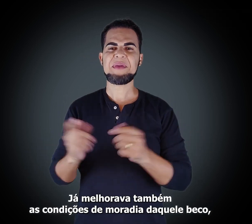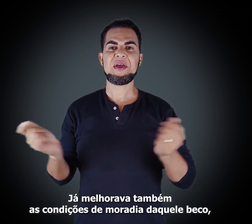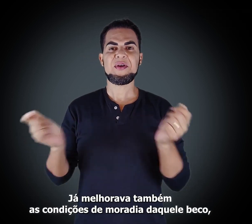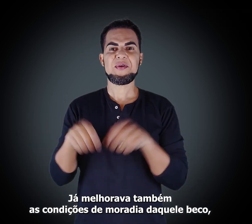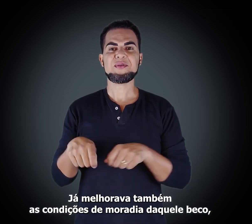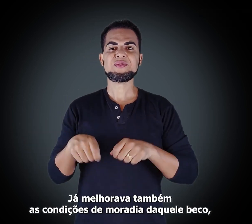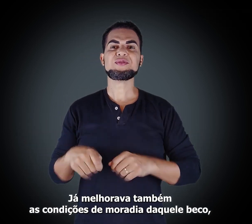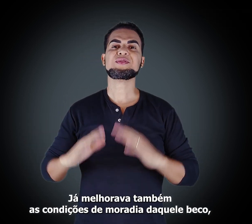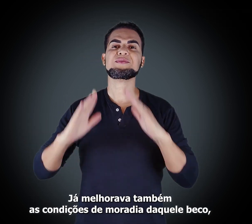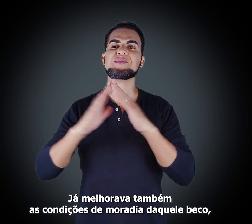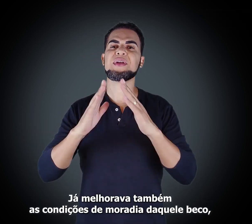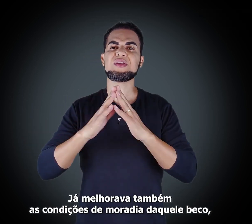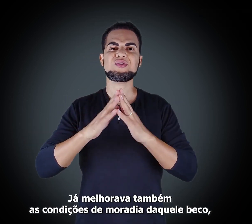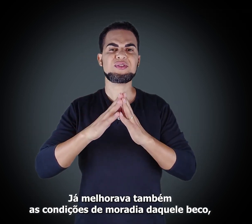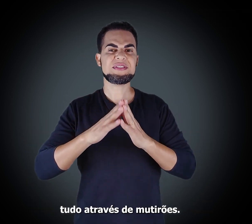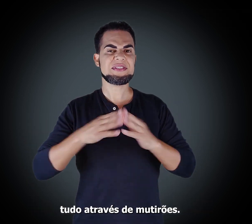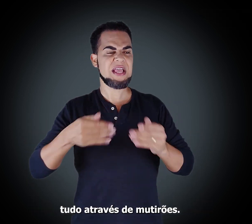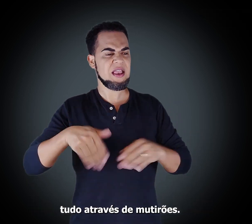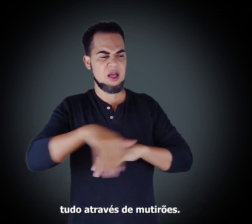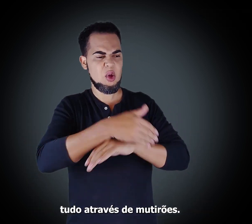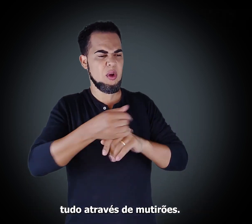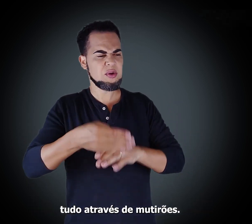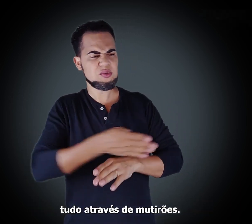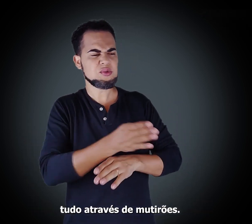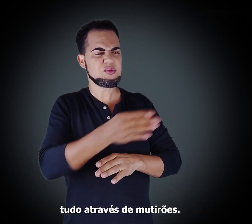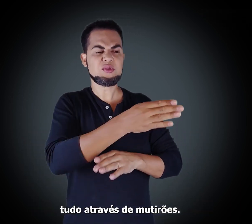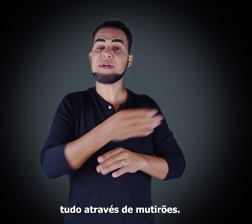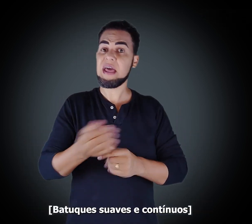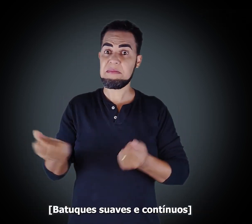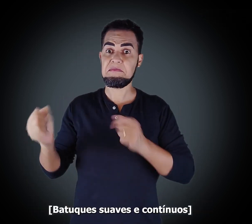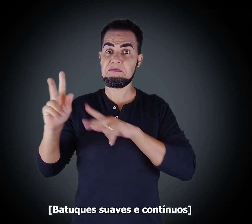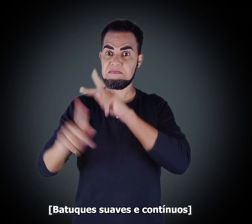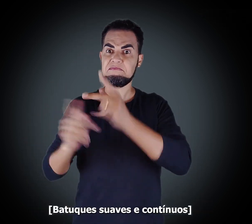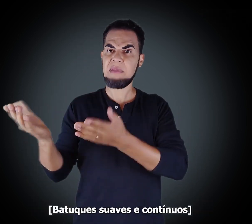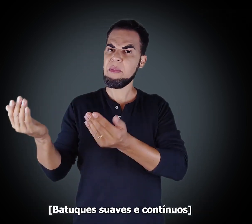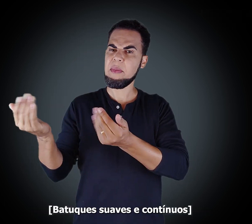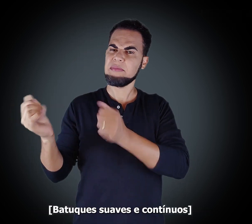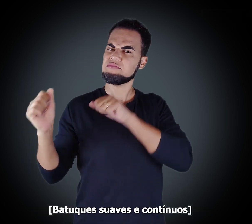de moradia daquele beco, tudo através de mutirões.